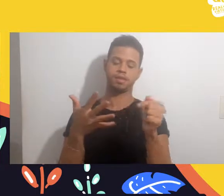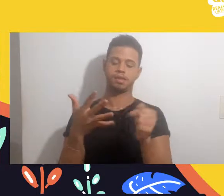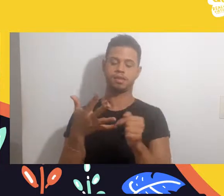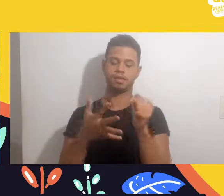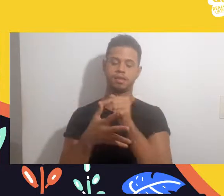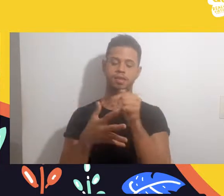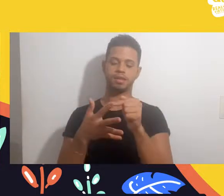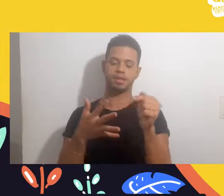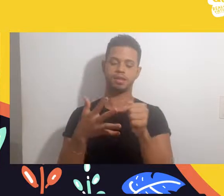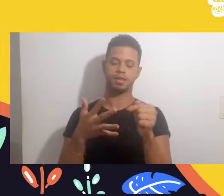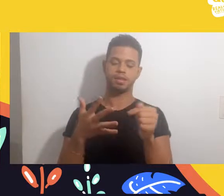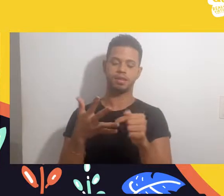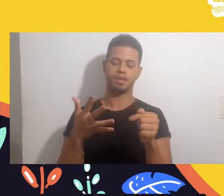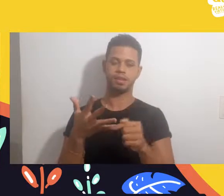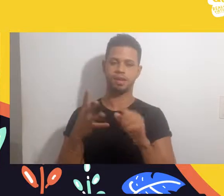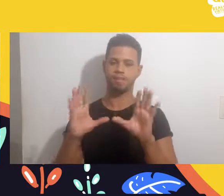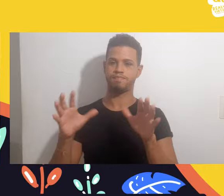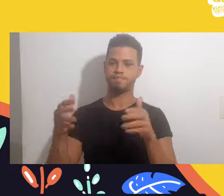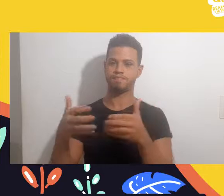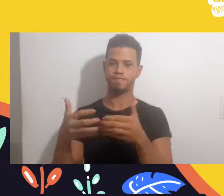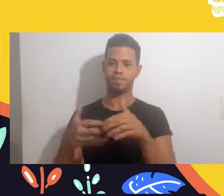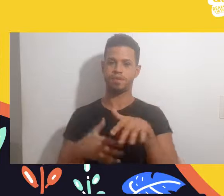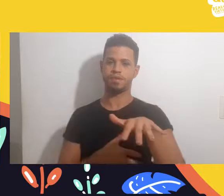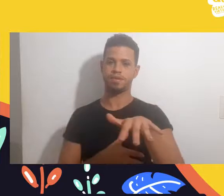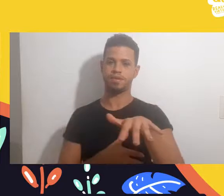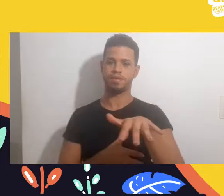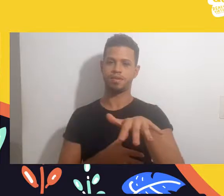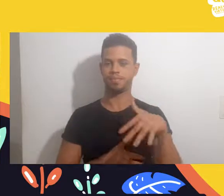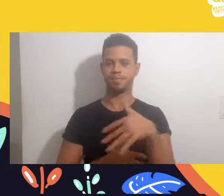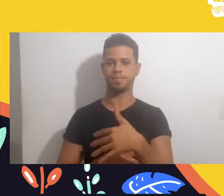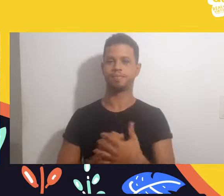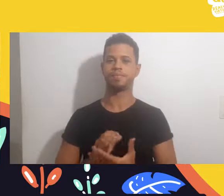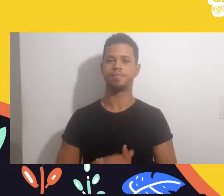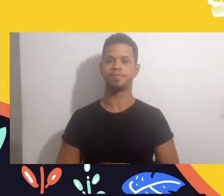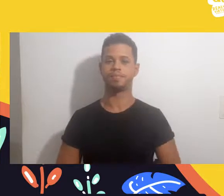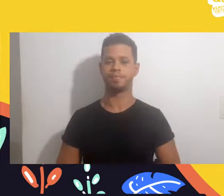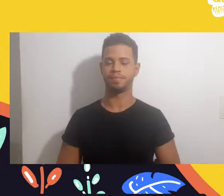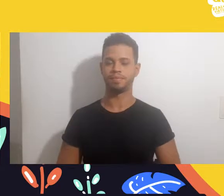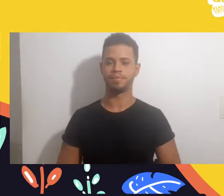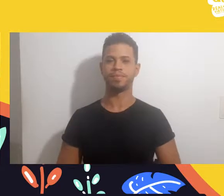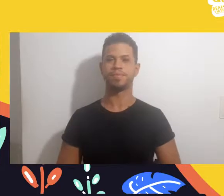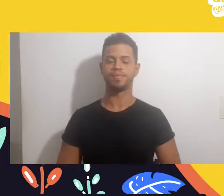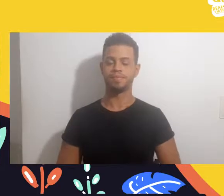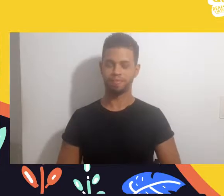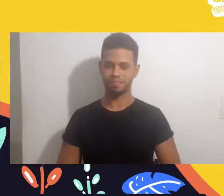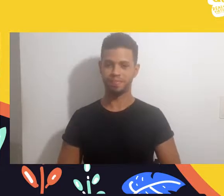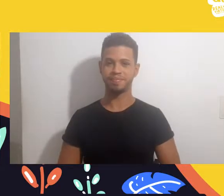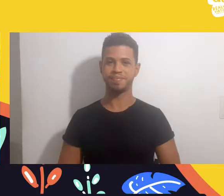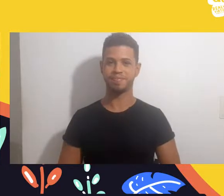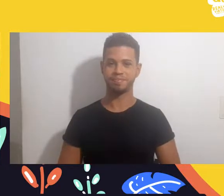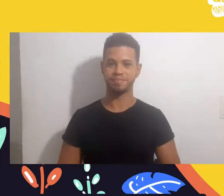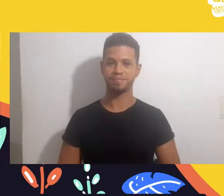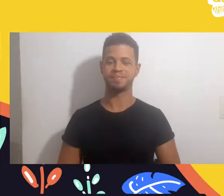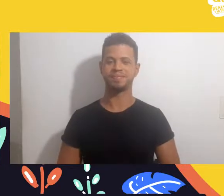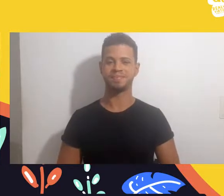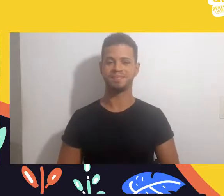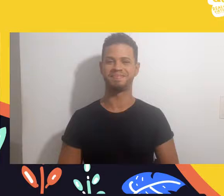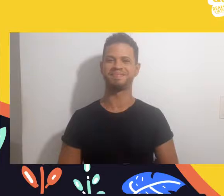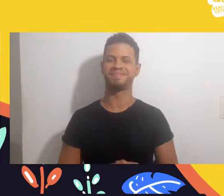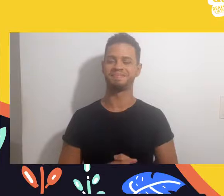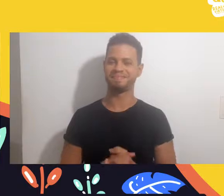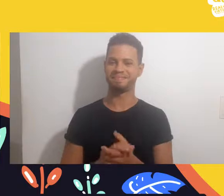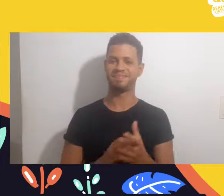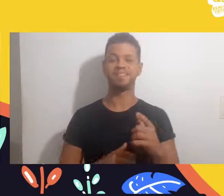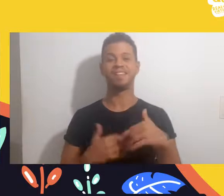ele diz, né? Um espaço para fomentar. A Casa das Asas é a vida. É um espaço para fomentar